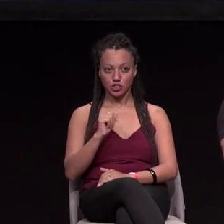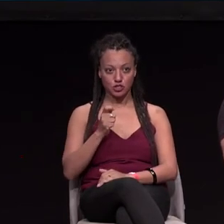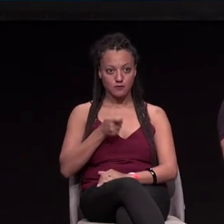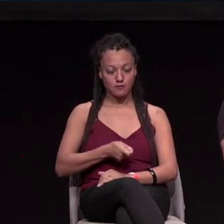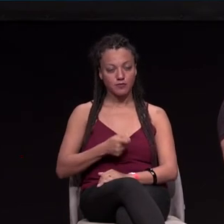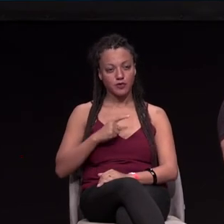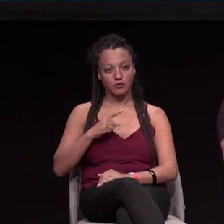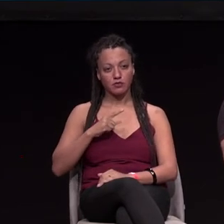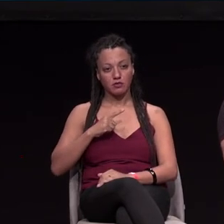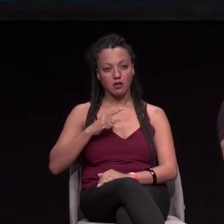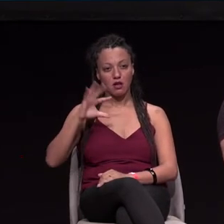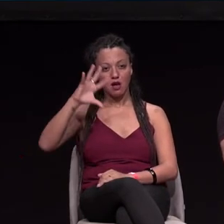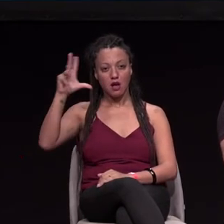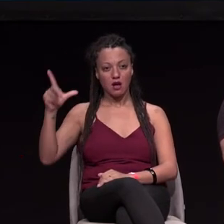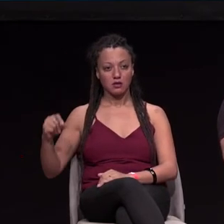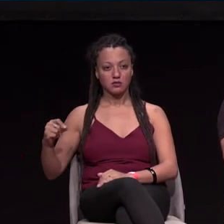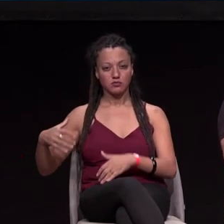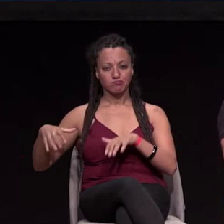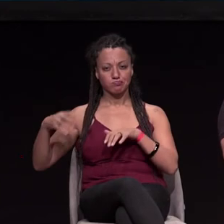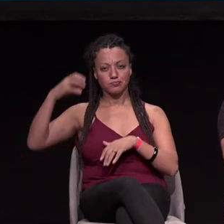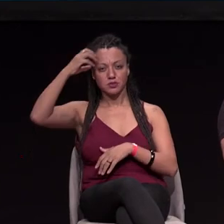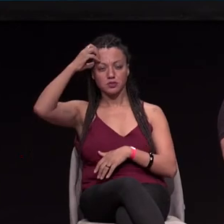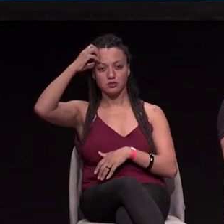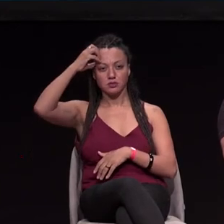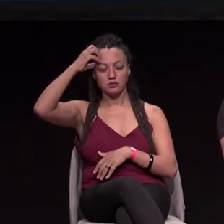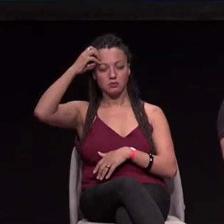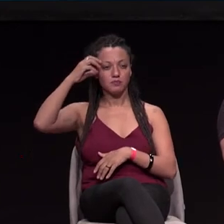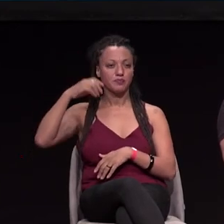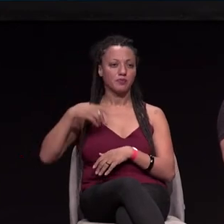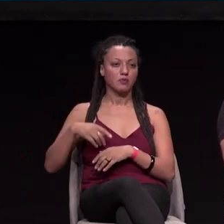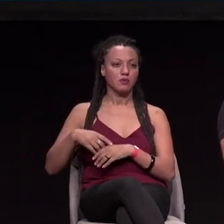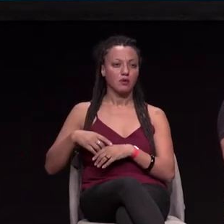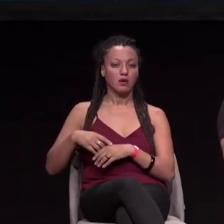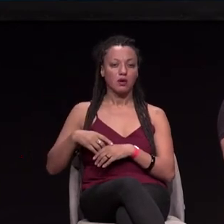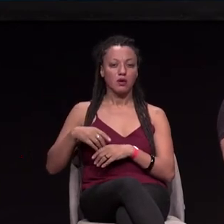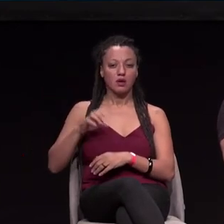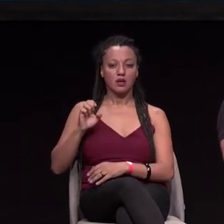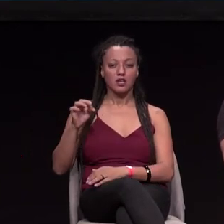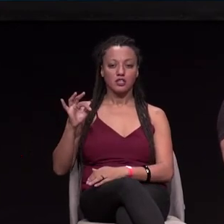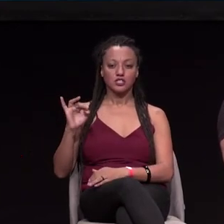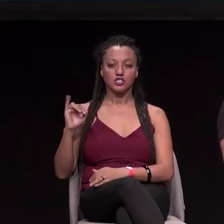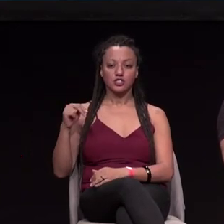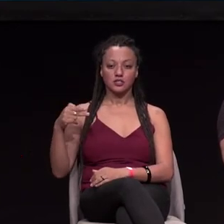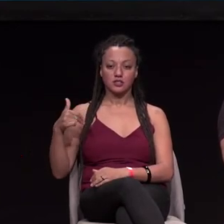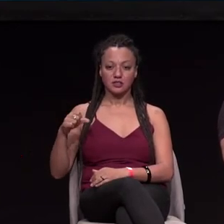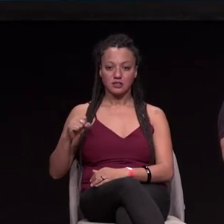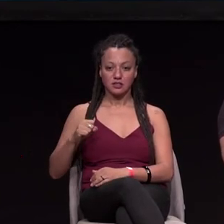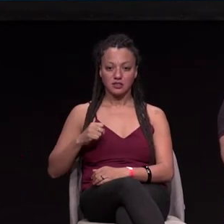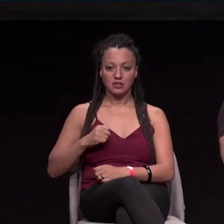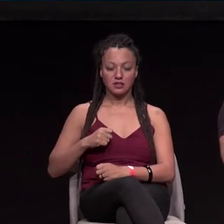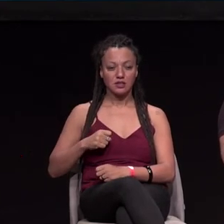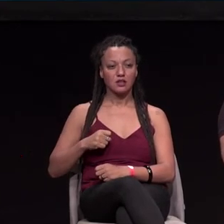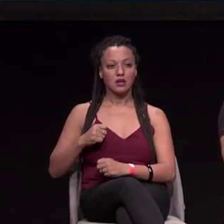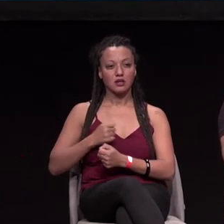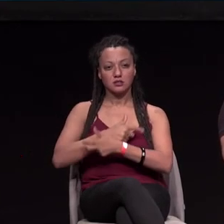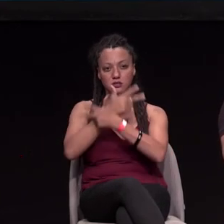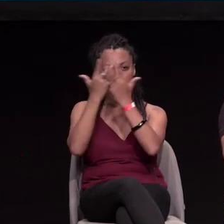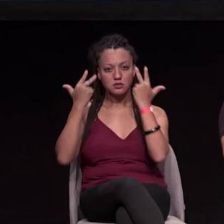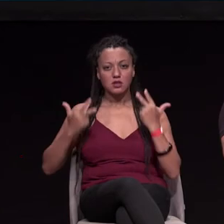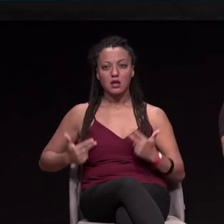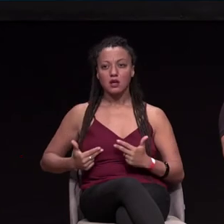os grandes reinos africanos né assim é as etnias os troncos lingüísticos né a luta